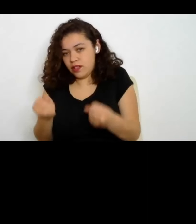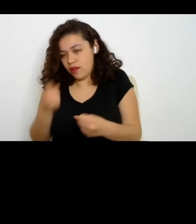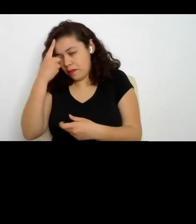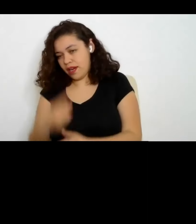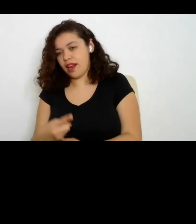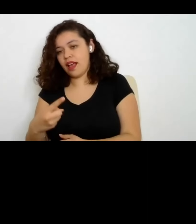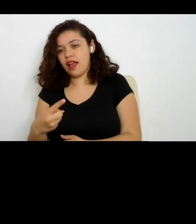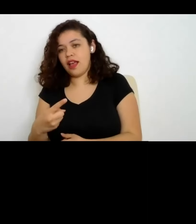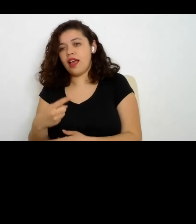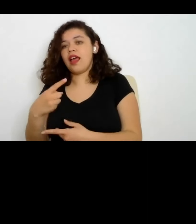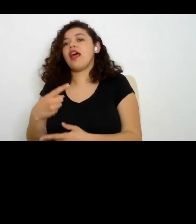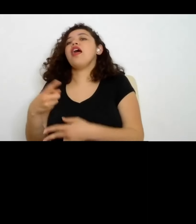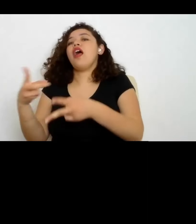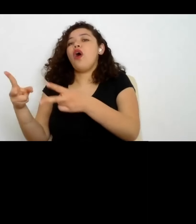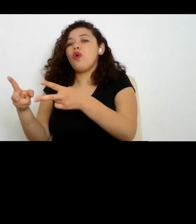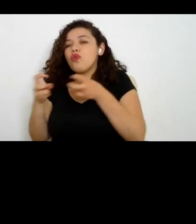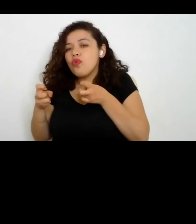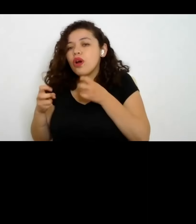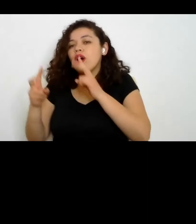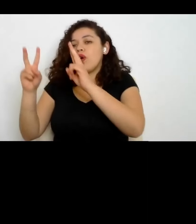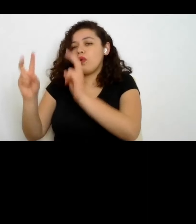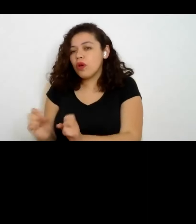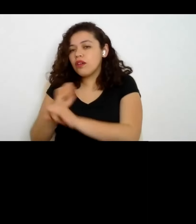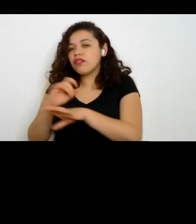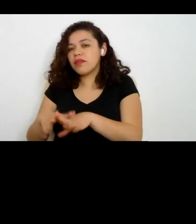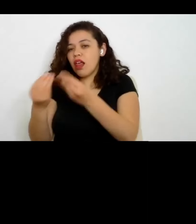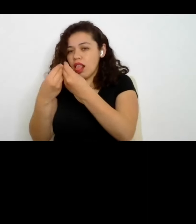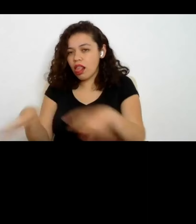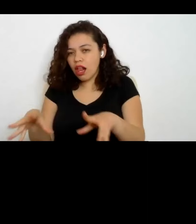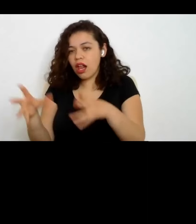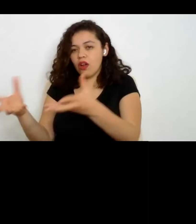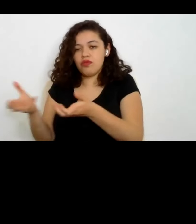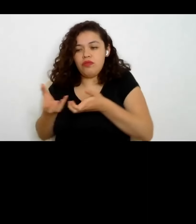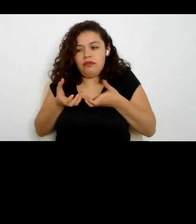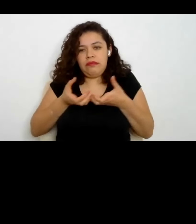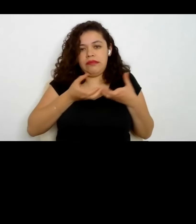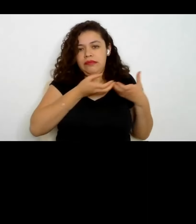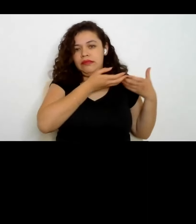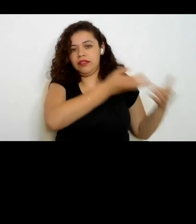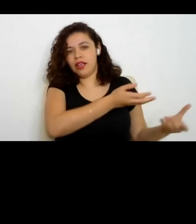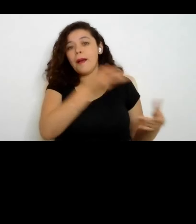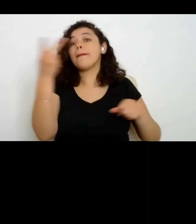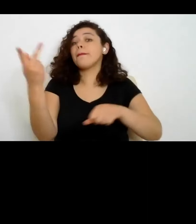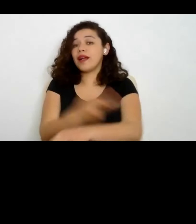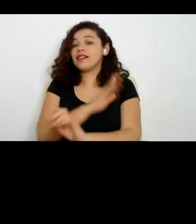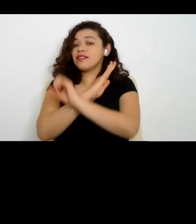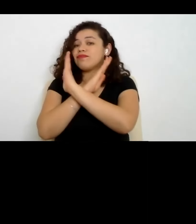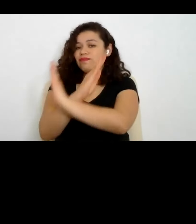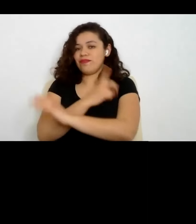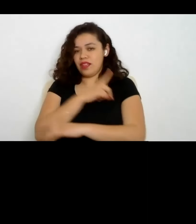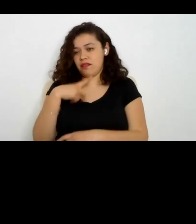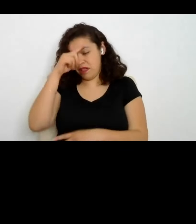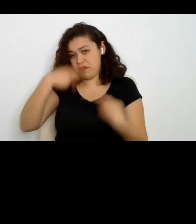estas extracciones o pérdidas de información o sustracción de datos personales se den, por los